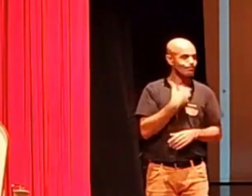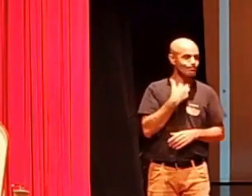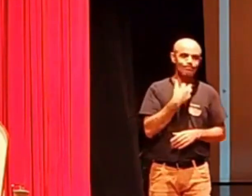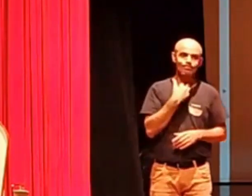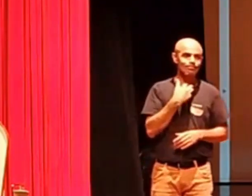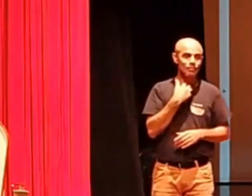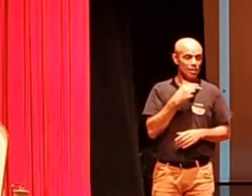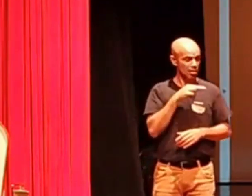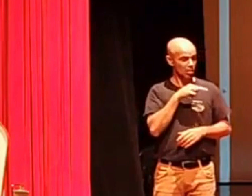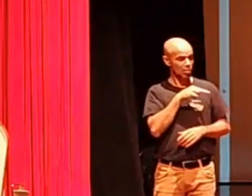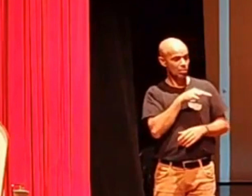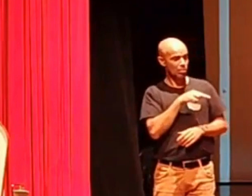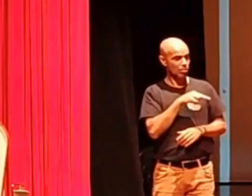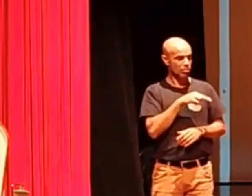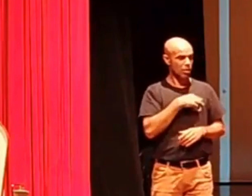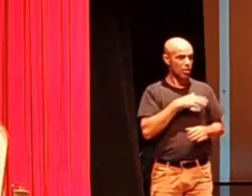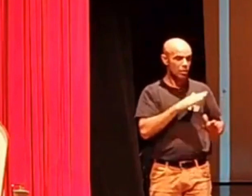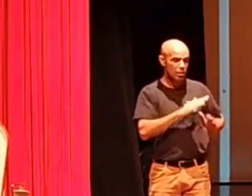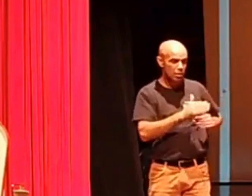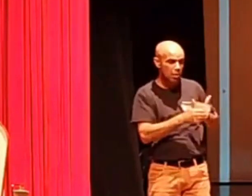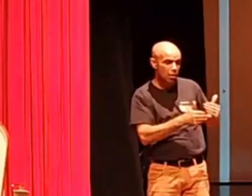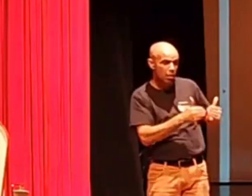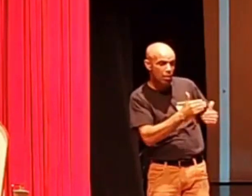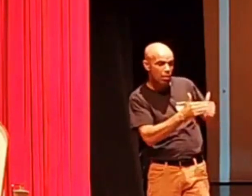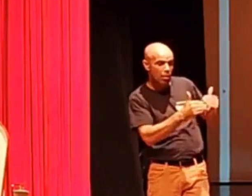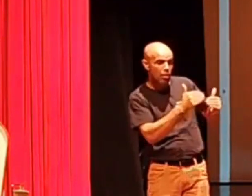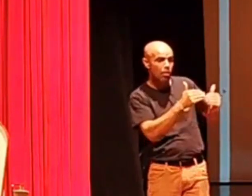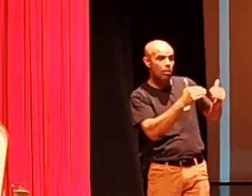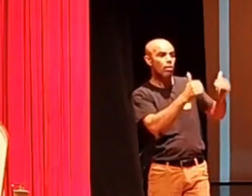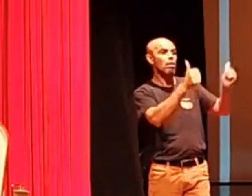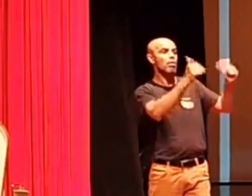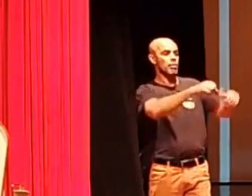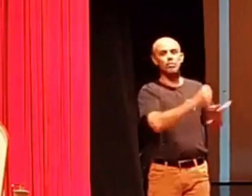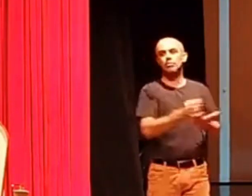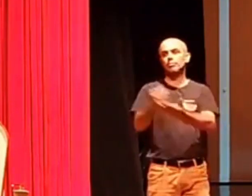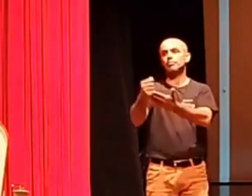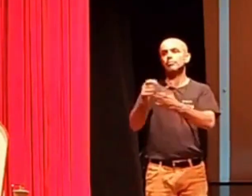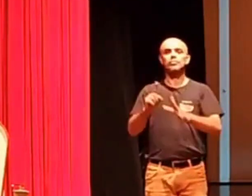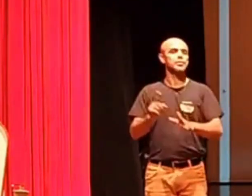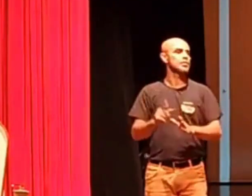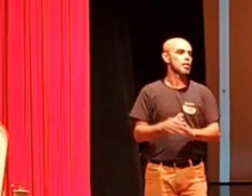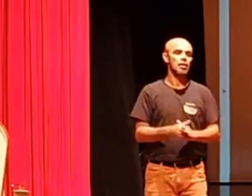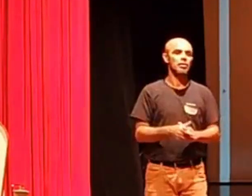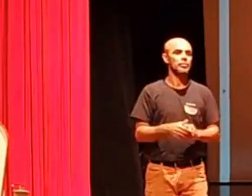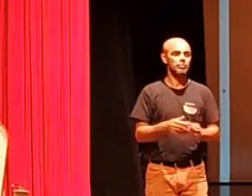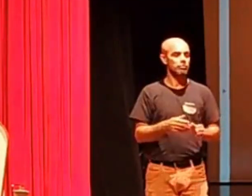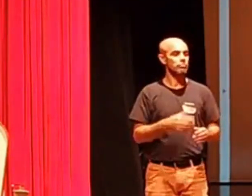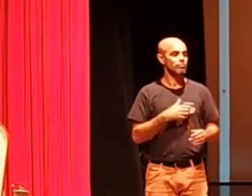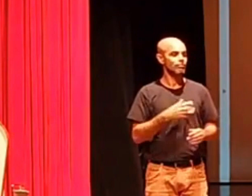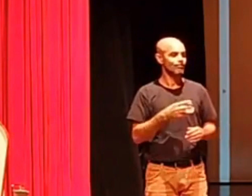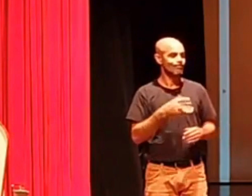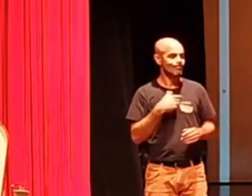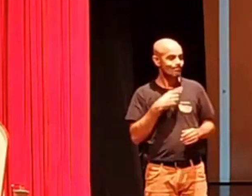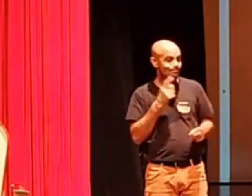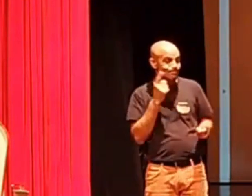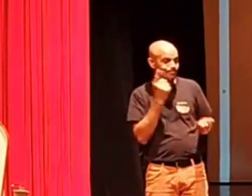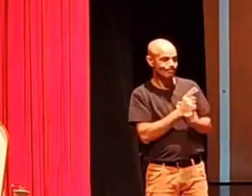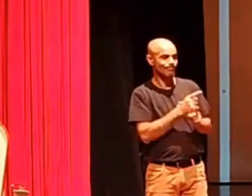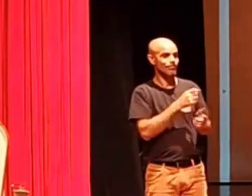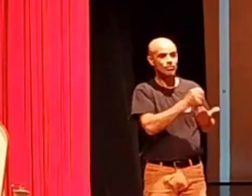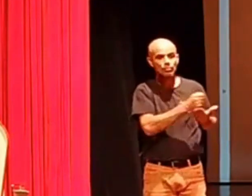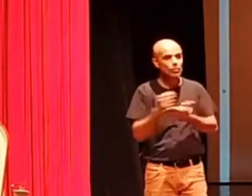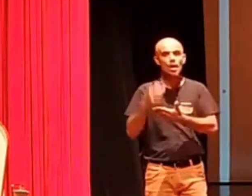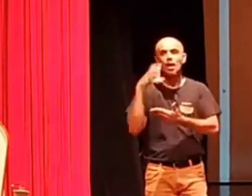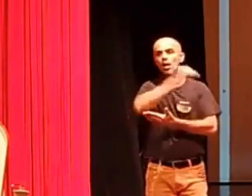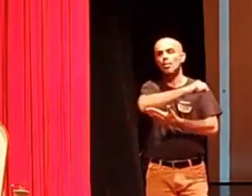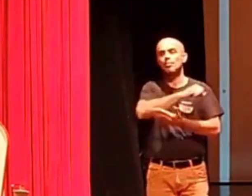não tem que observar a progressão para ficar pior e aí essa criança ser encaminhada para uma cirurgia. A gente não tem que